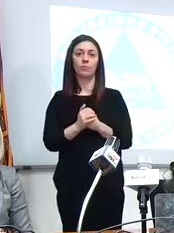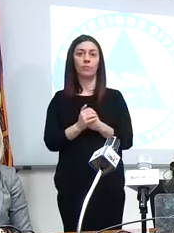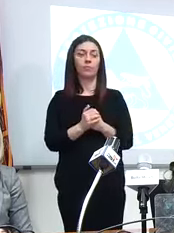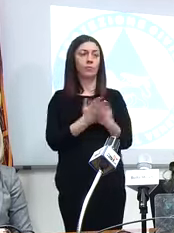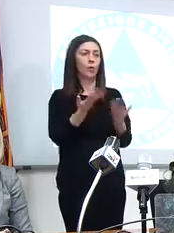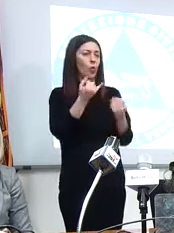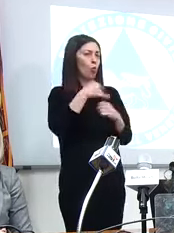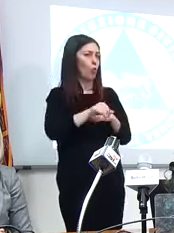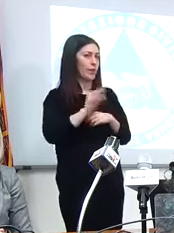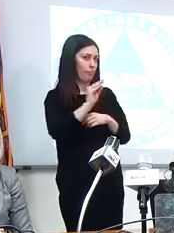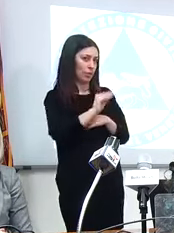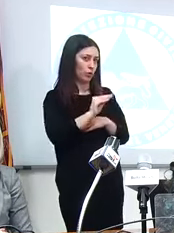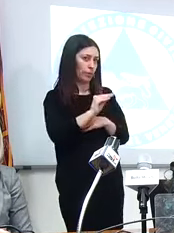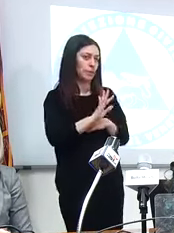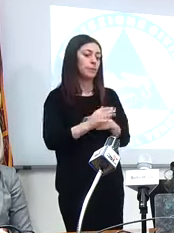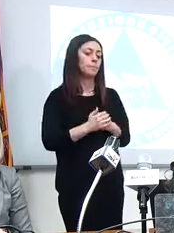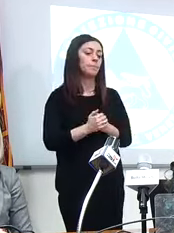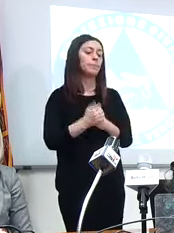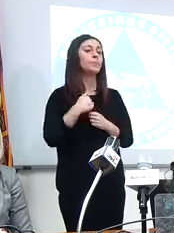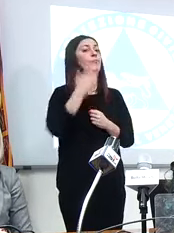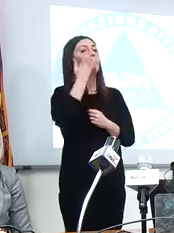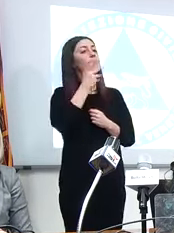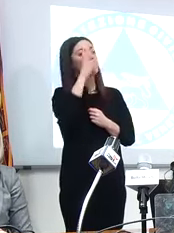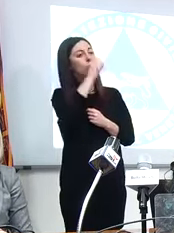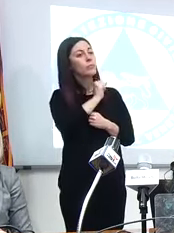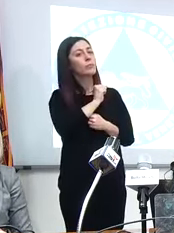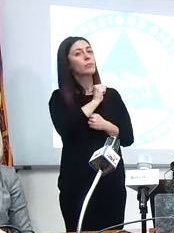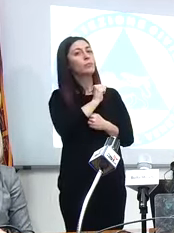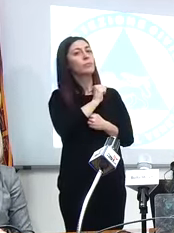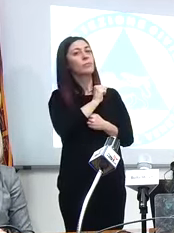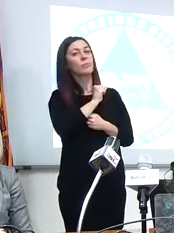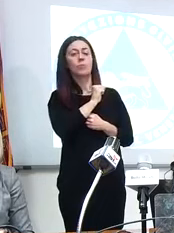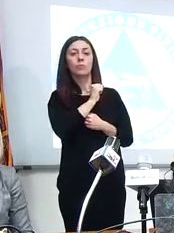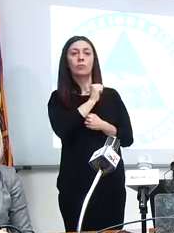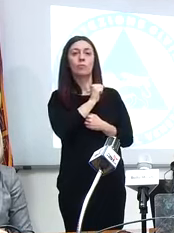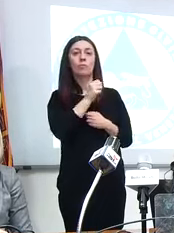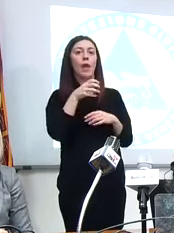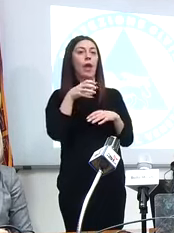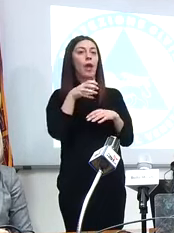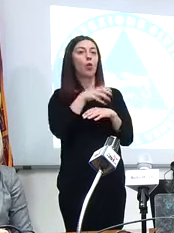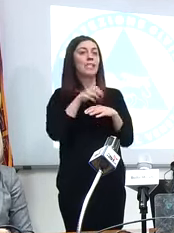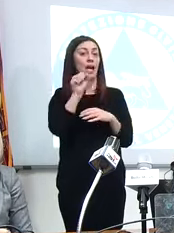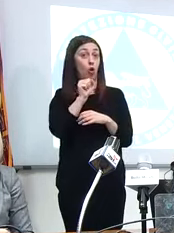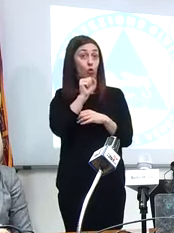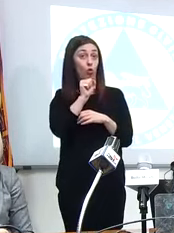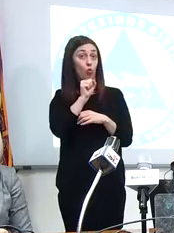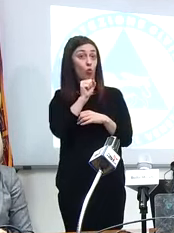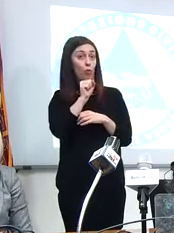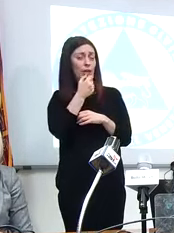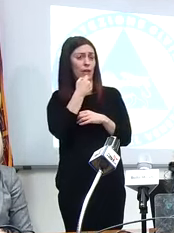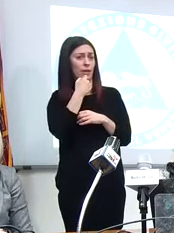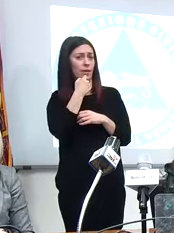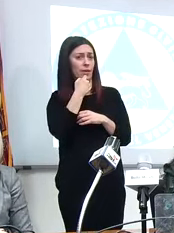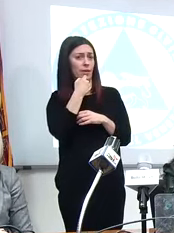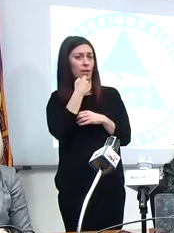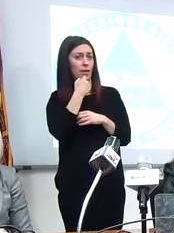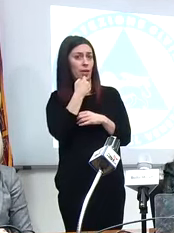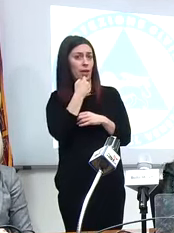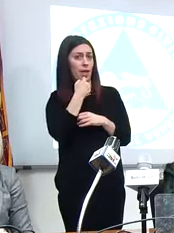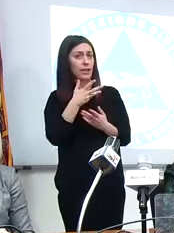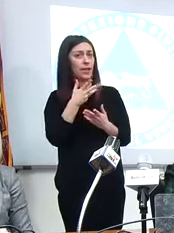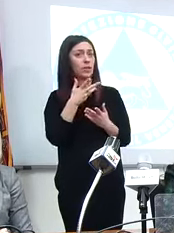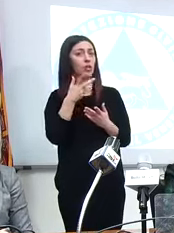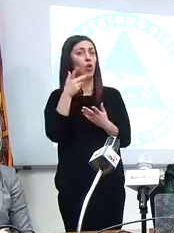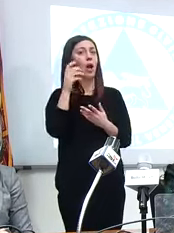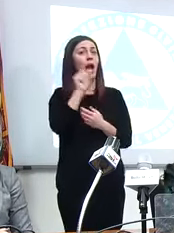ho un'ultima domanda, dottoressa. Volevo capire se la nota di Arcuri vi specifica alla fine quante dosi di AstraZeneca